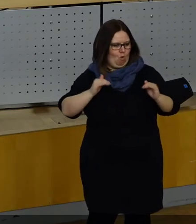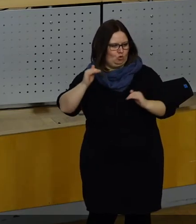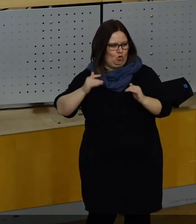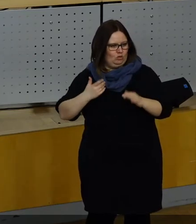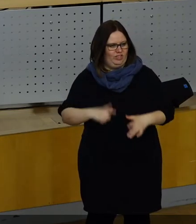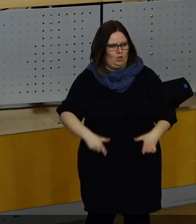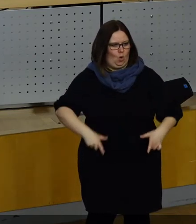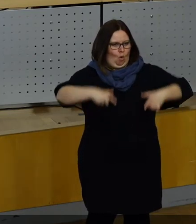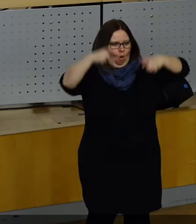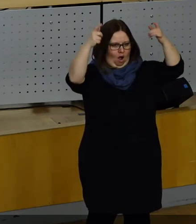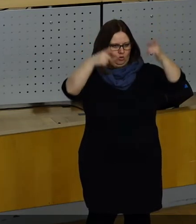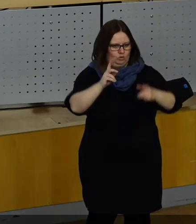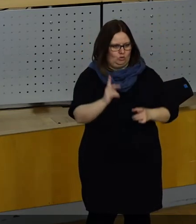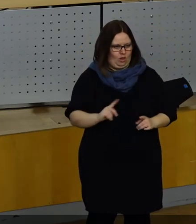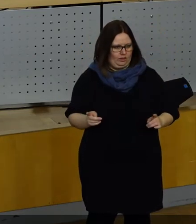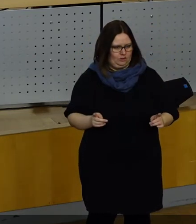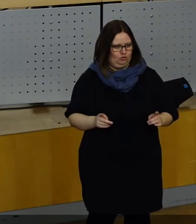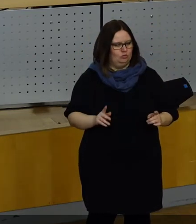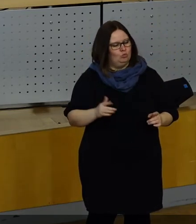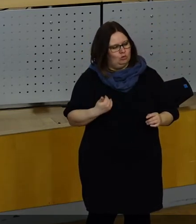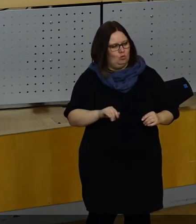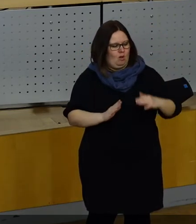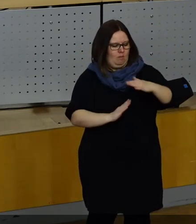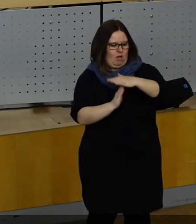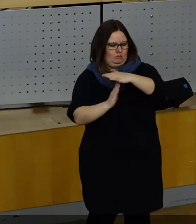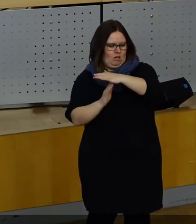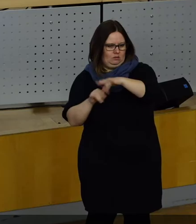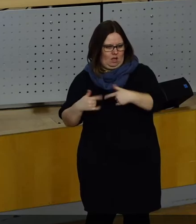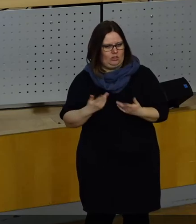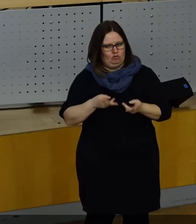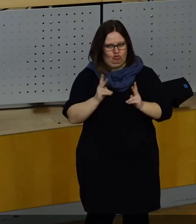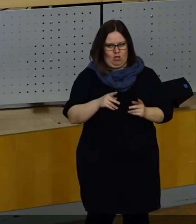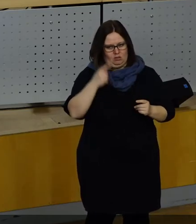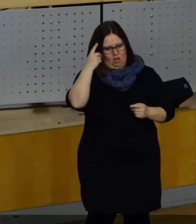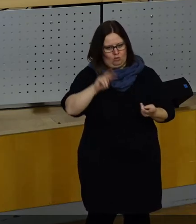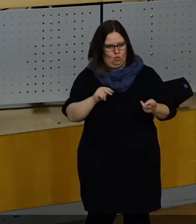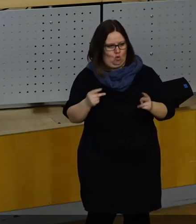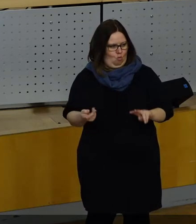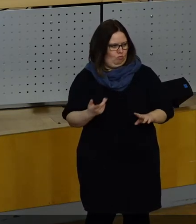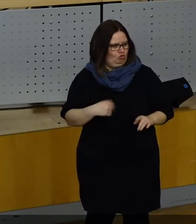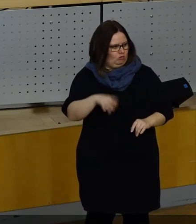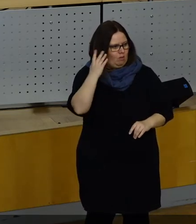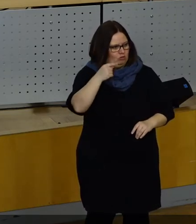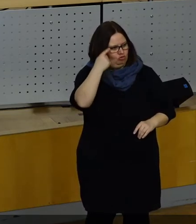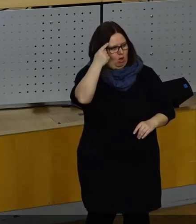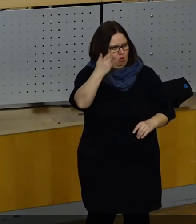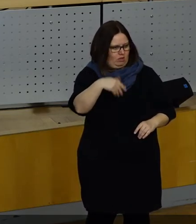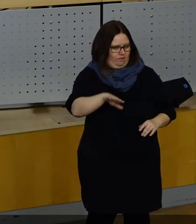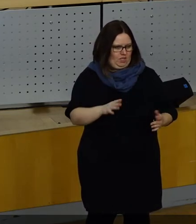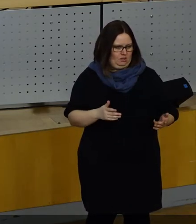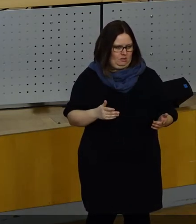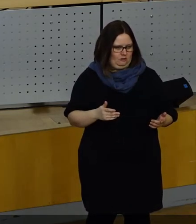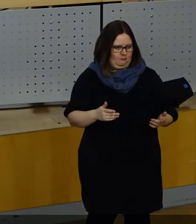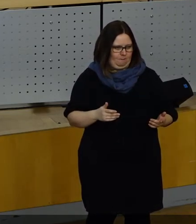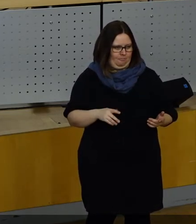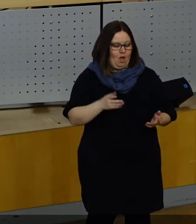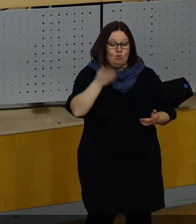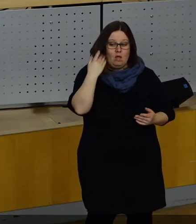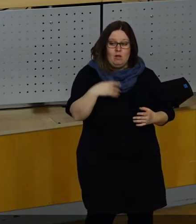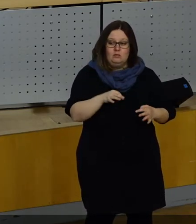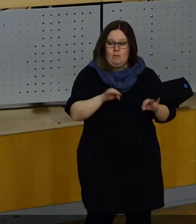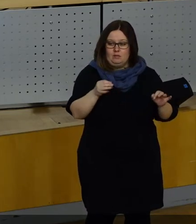keine Hochhausscheiben geben. Dort sollte erstmalig eine geplant werden. Der Stadtrat hat das verändert. Wir waren hier schlauer als die Wettbewerbsbeteiligten. Wir waren auch klüger